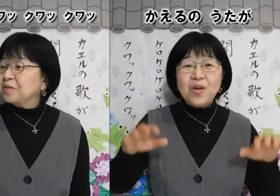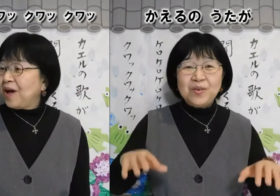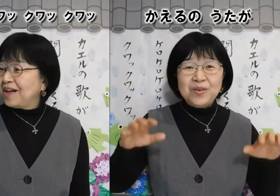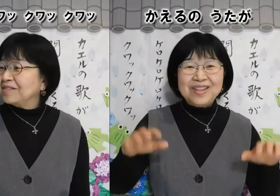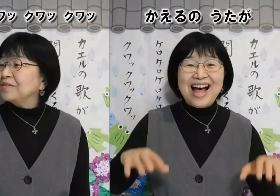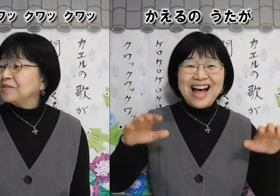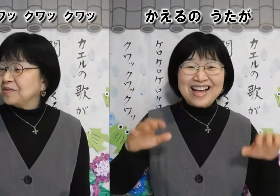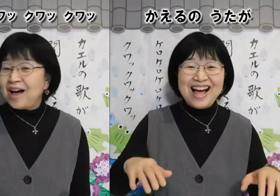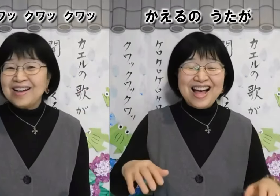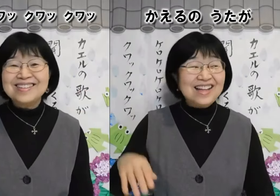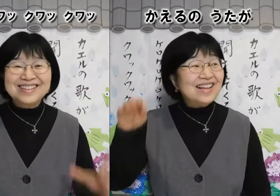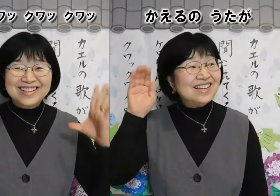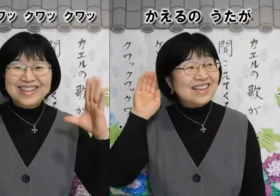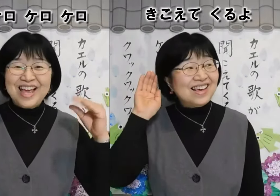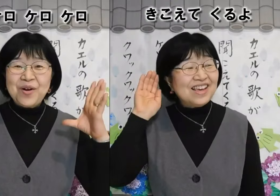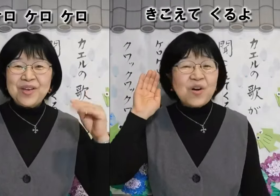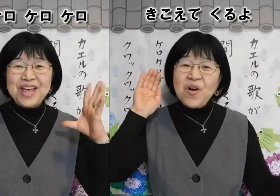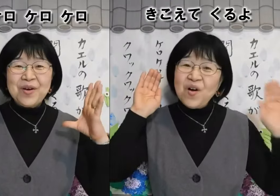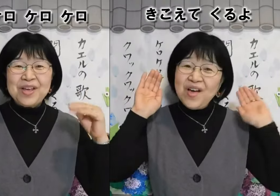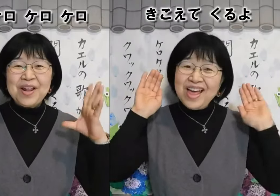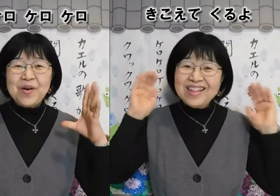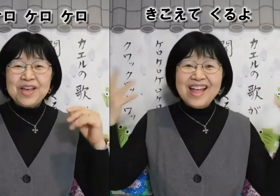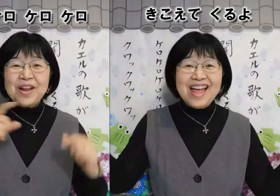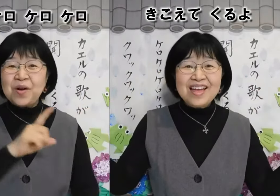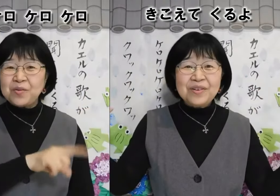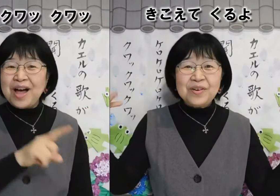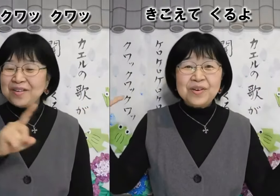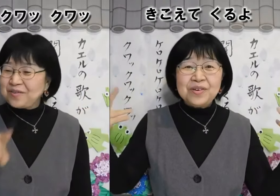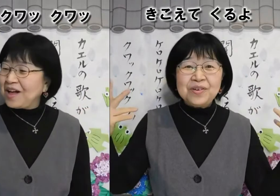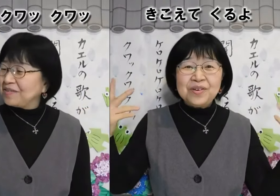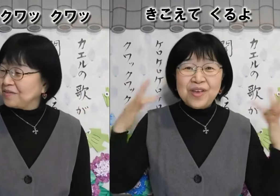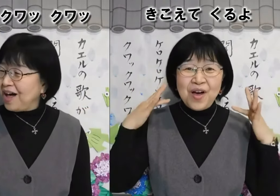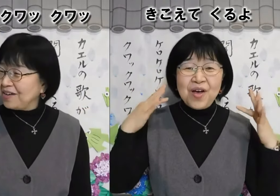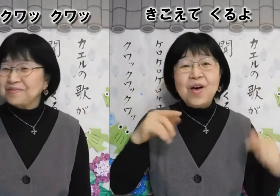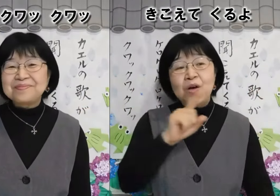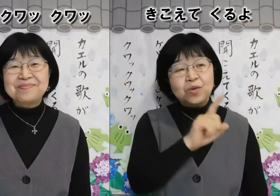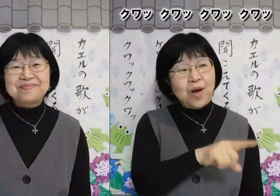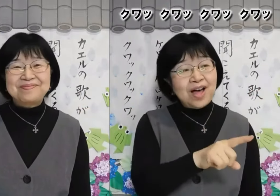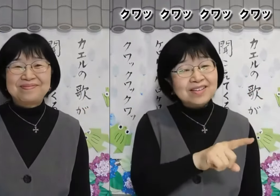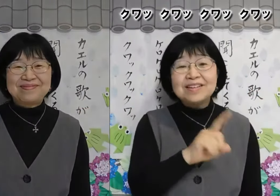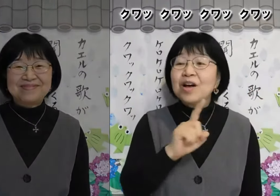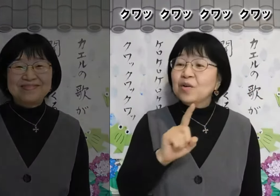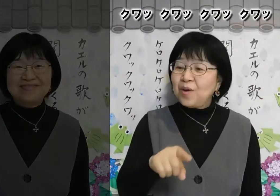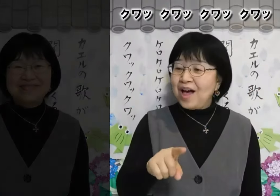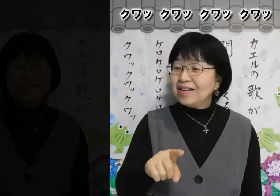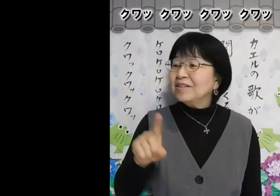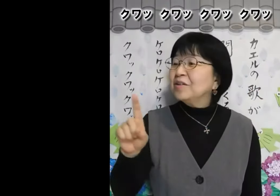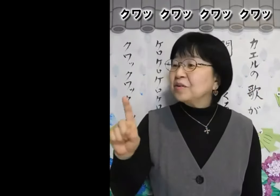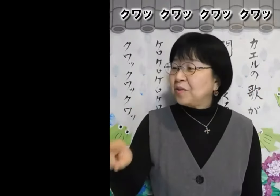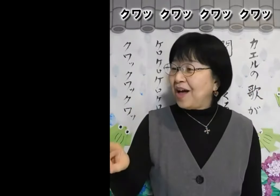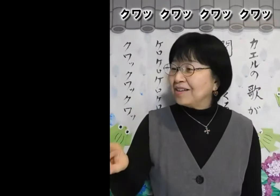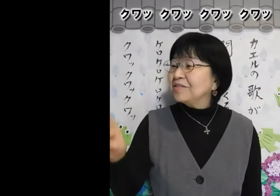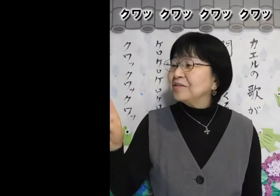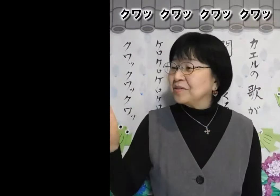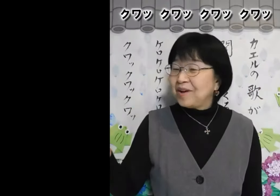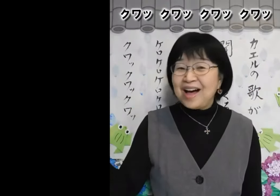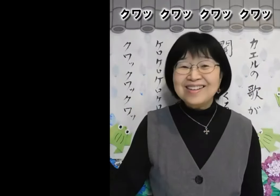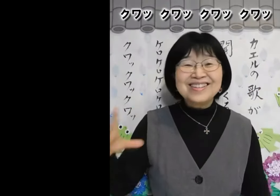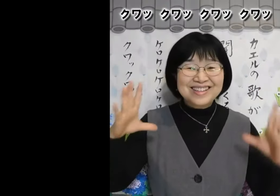歌が聞こえてくるよ。クワクワクワクワ、